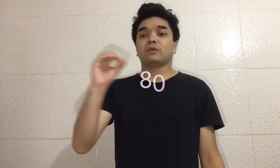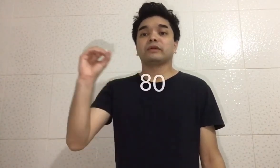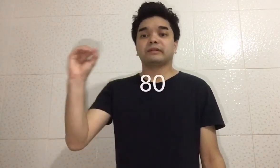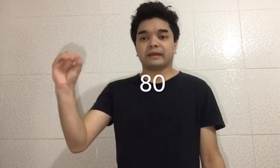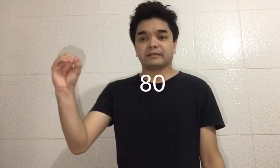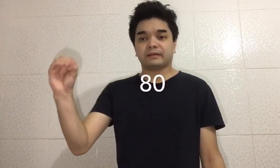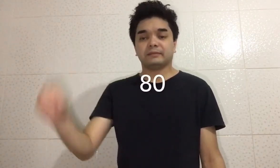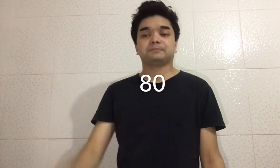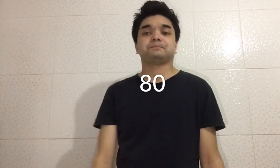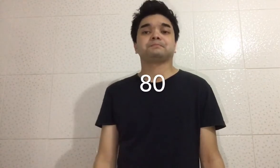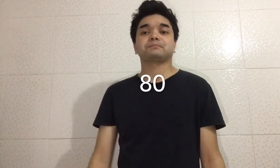80,